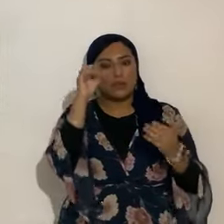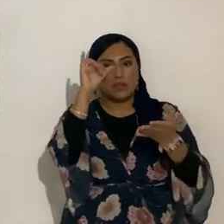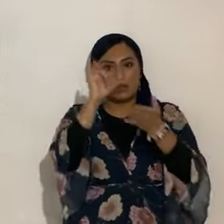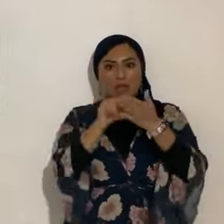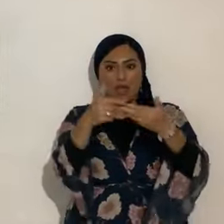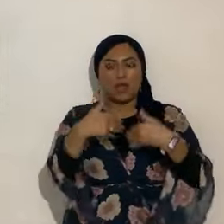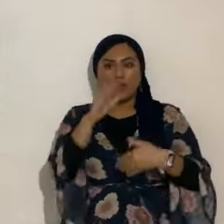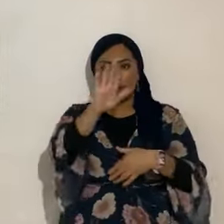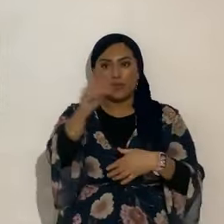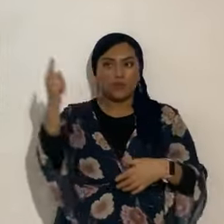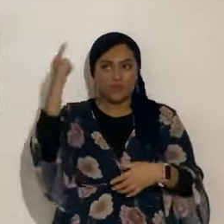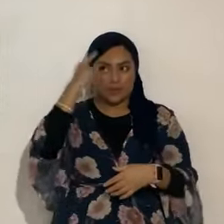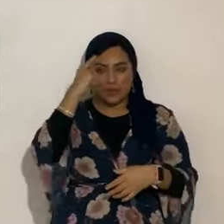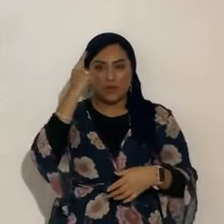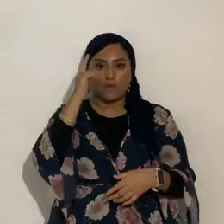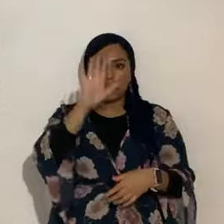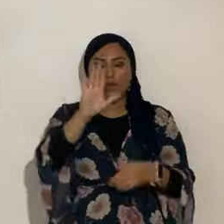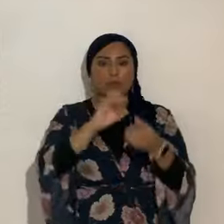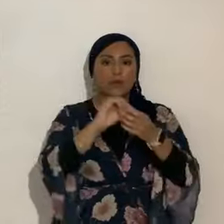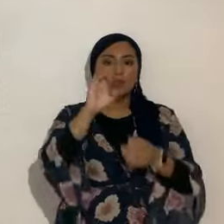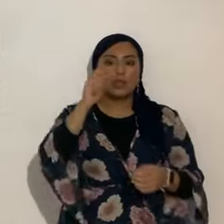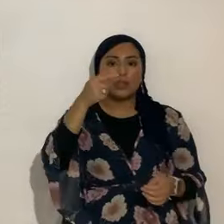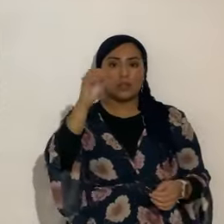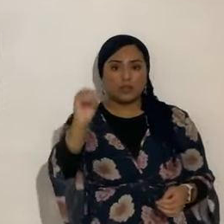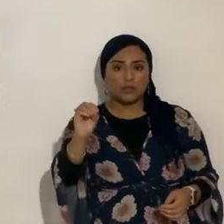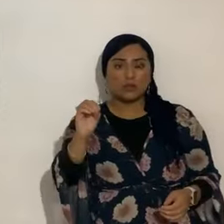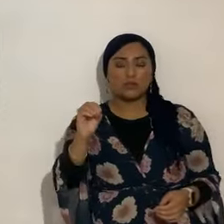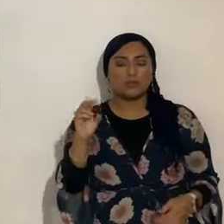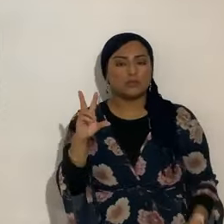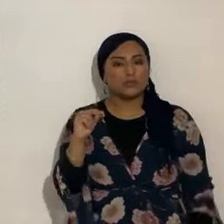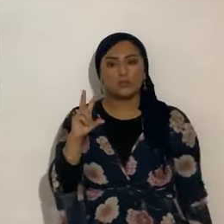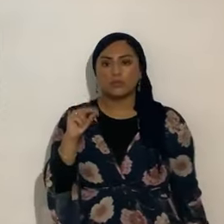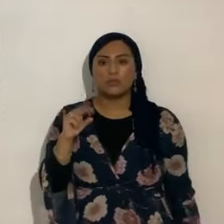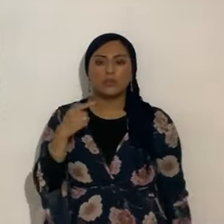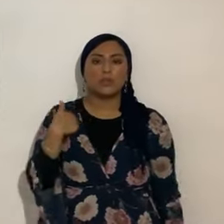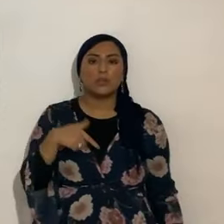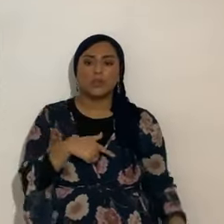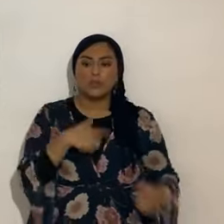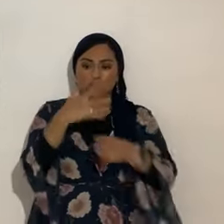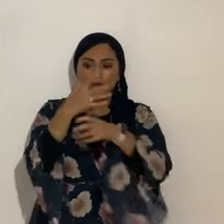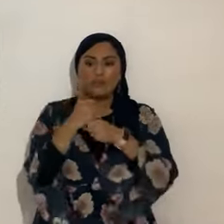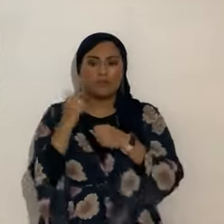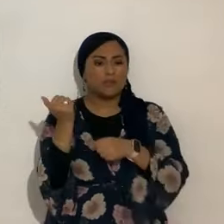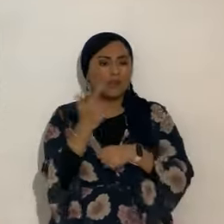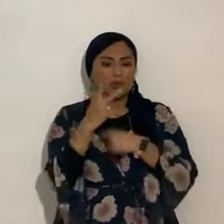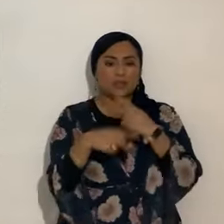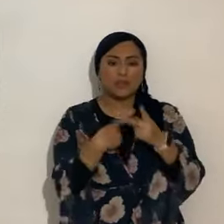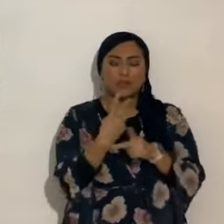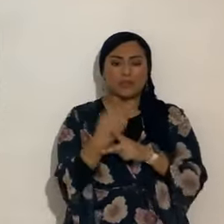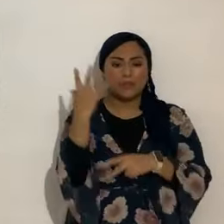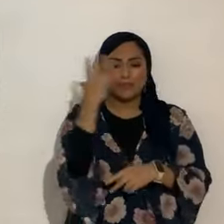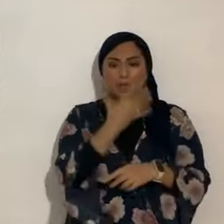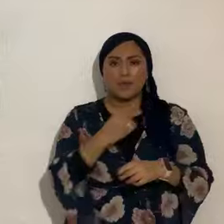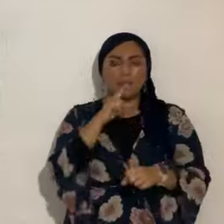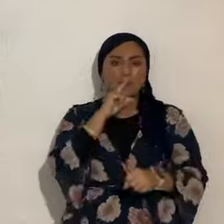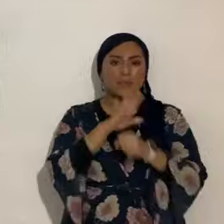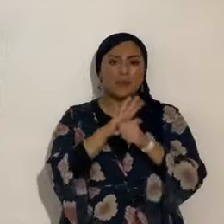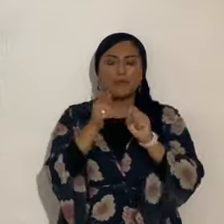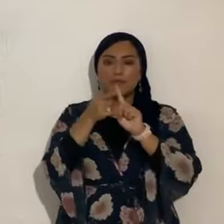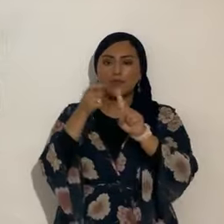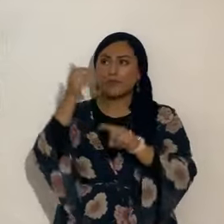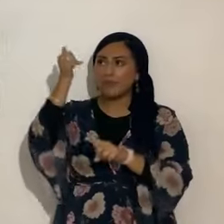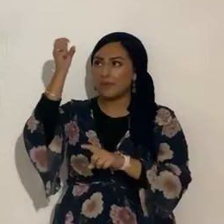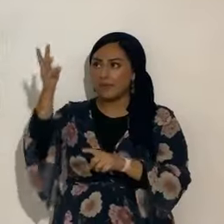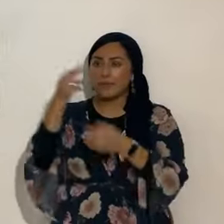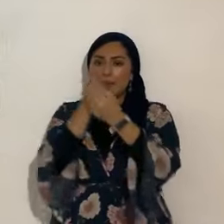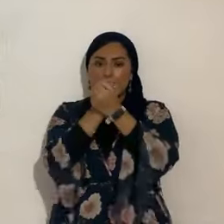tu pensamiento por tu ego. Y entonces, no, hemos recibido todo tipo de promesas de parte de Yahshua Mashiach.